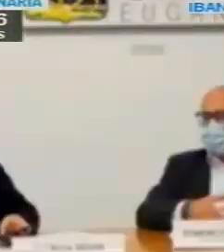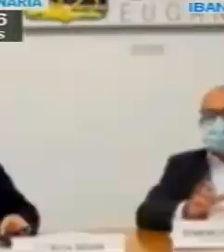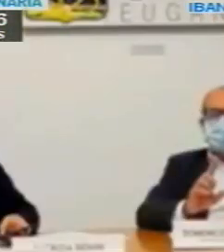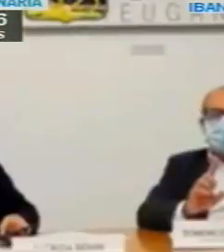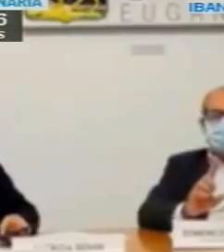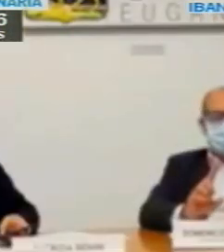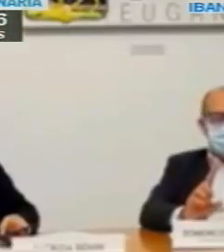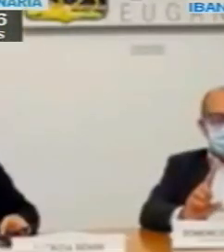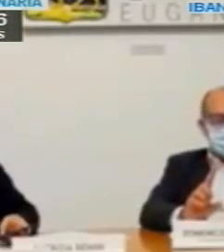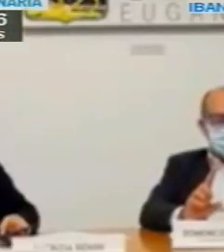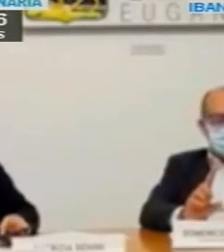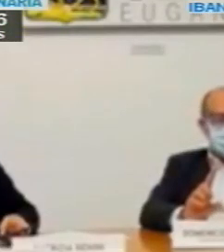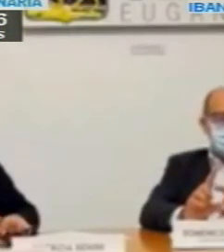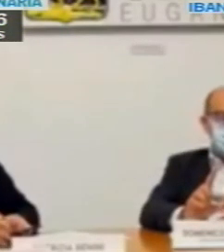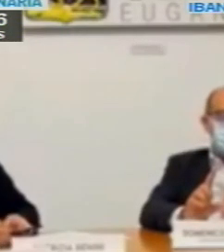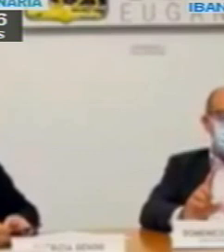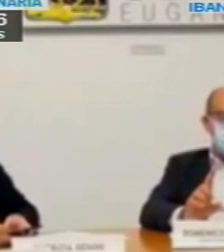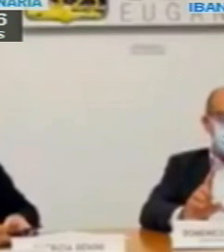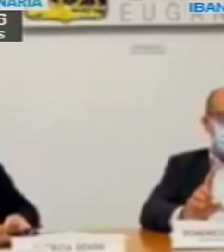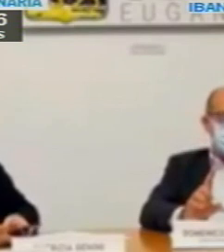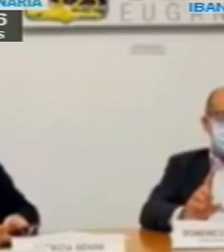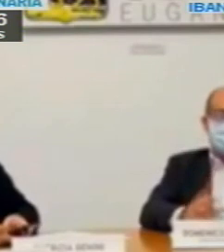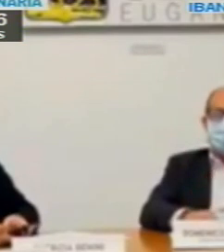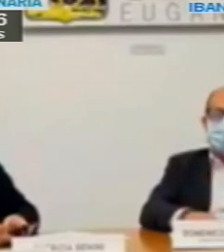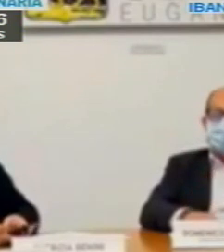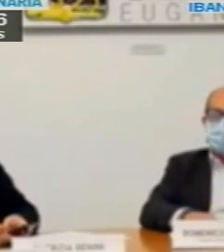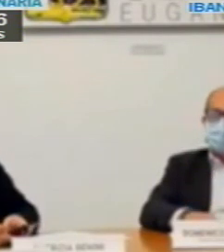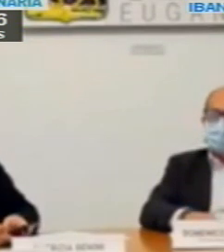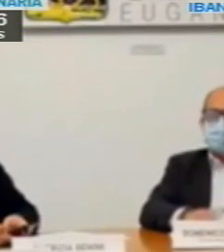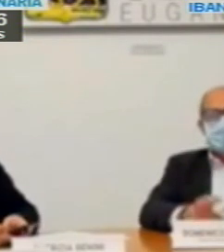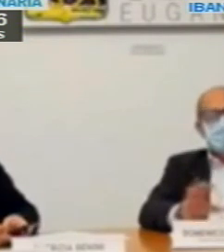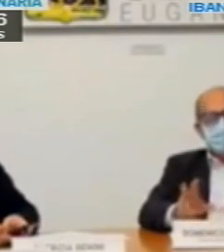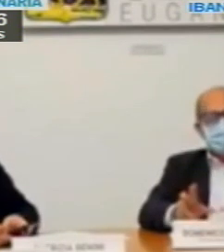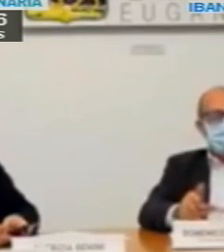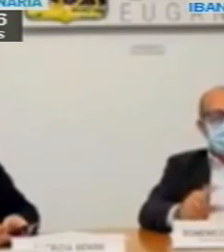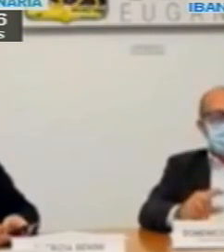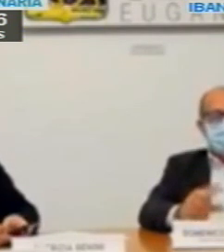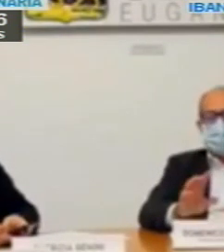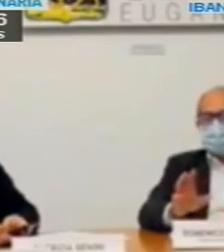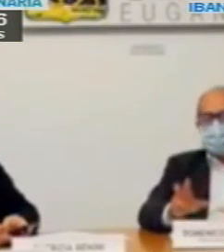accesso. Arriva solo l'interessato, tranne che non ci sia necessità di un accompagnatore,